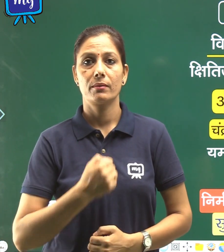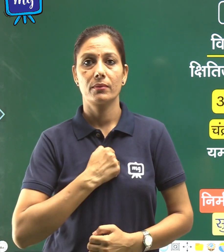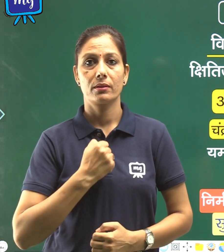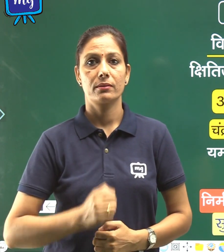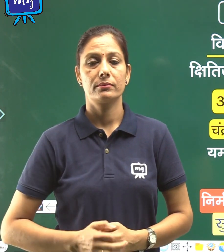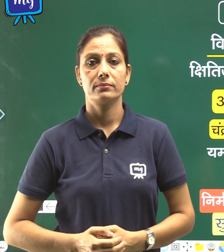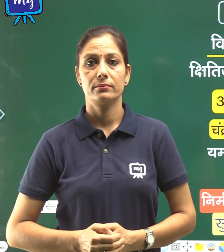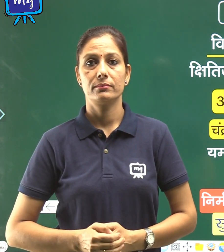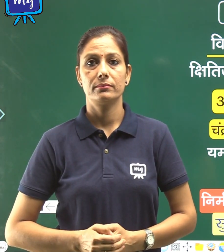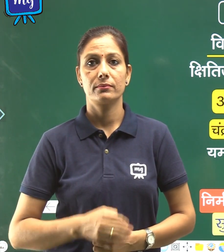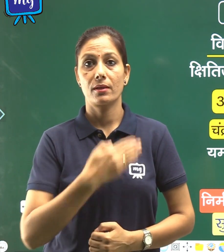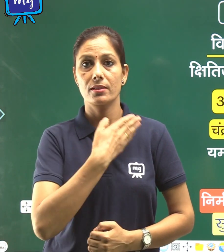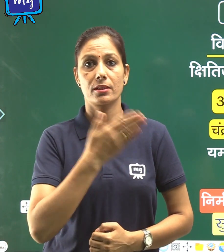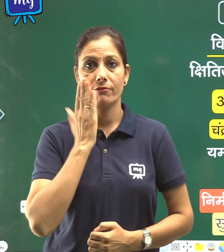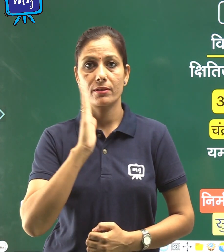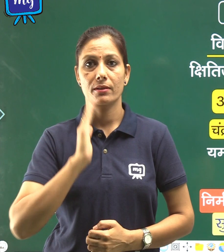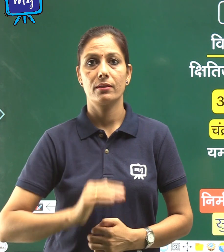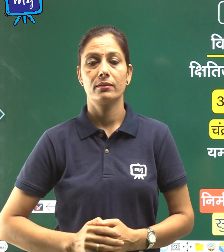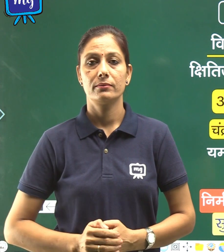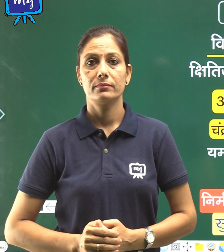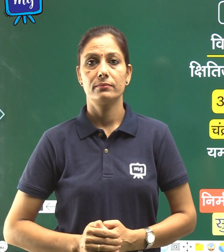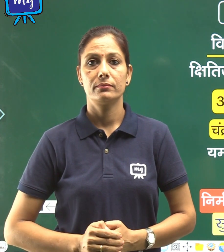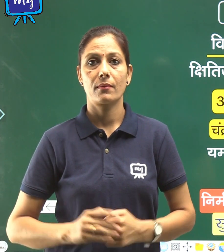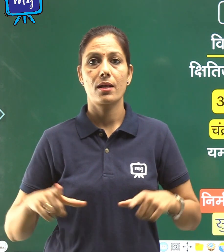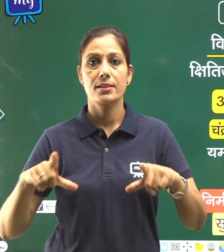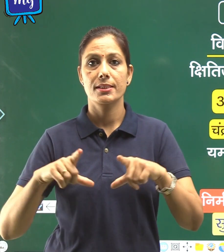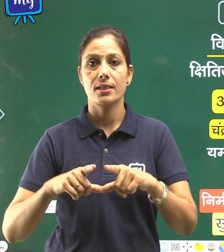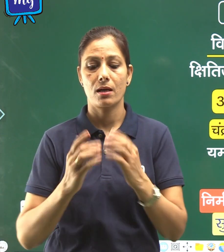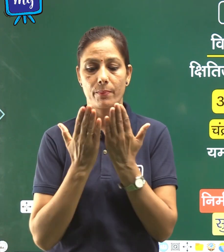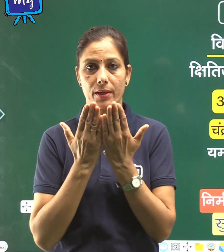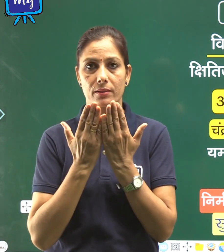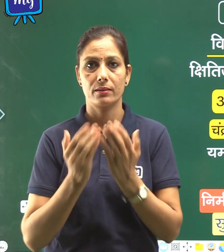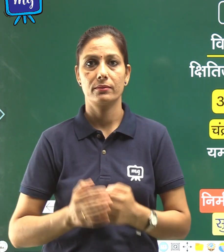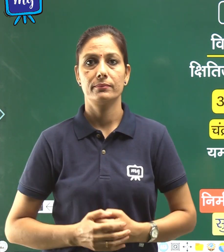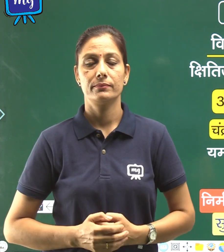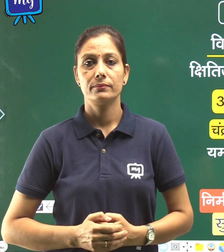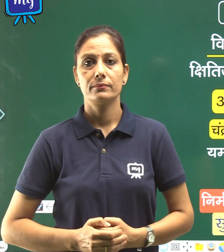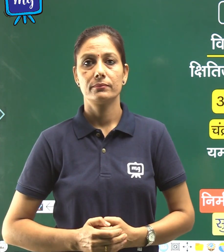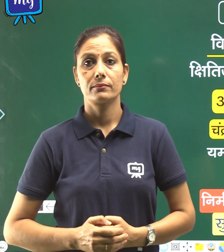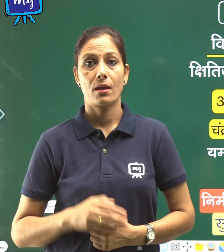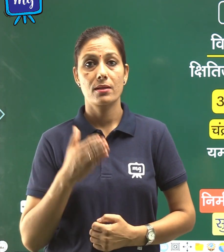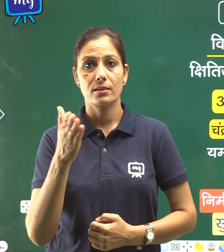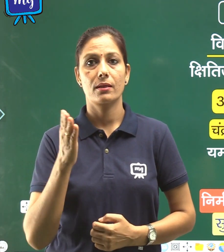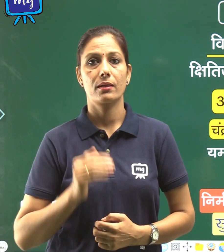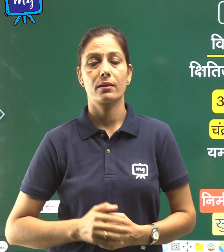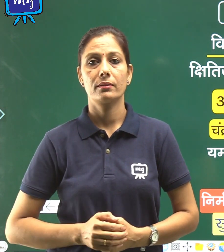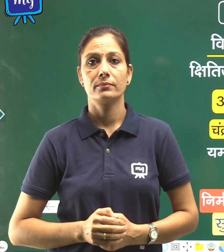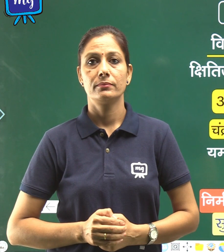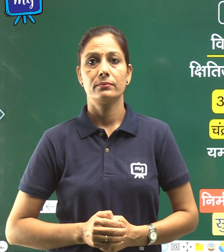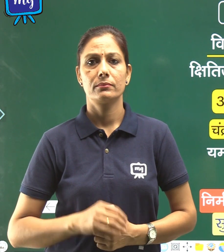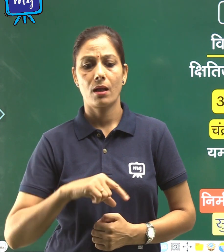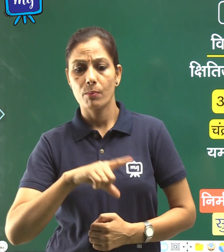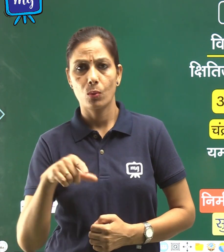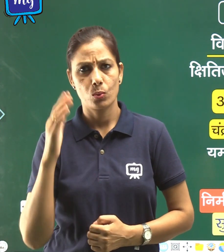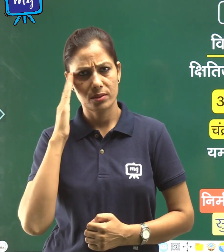हमने इस कविता का सार पढ़ा था। आशा है